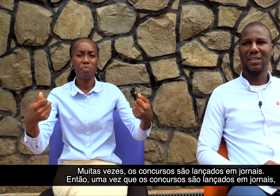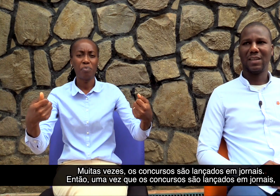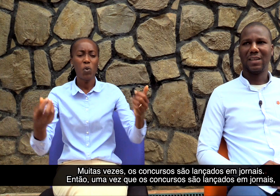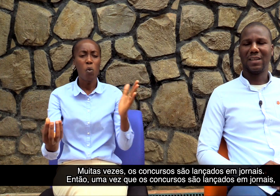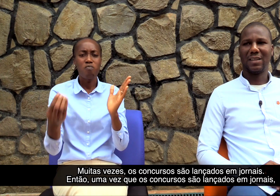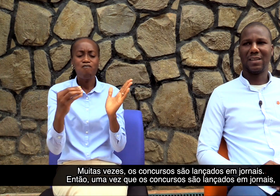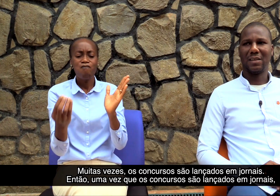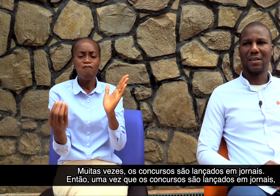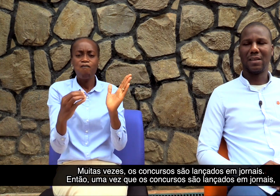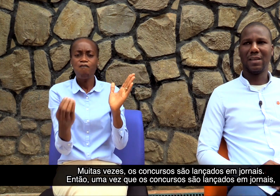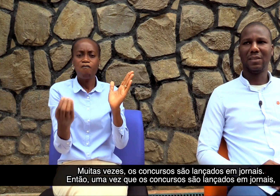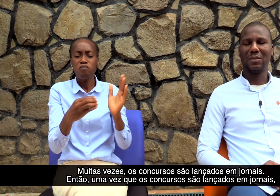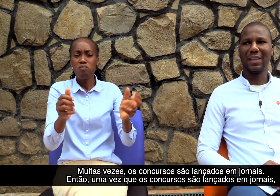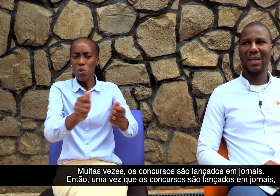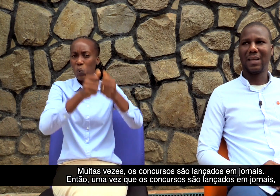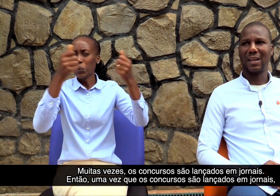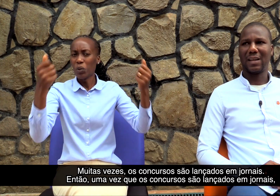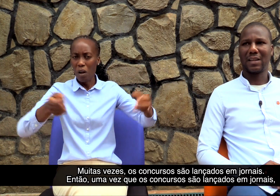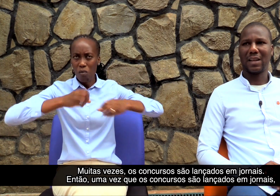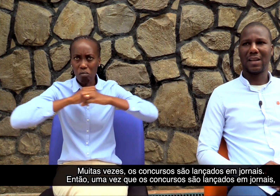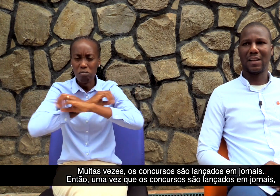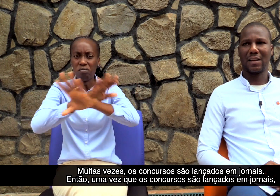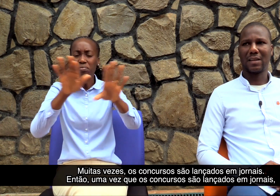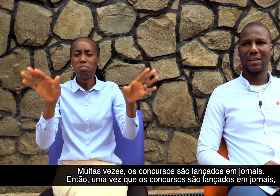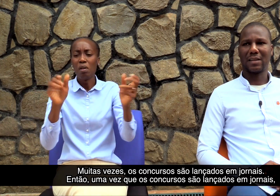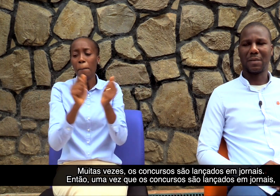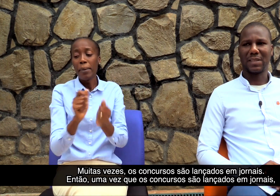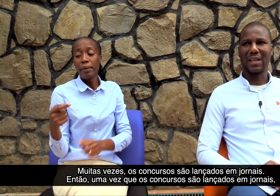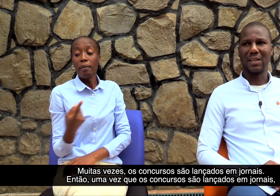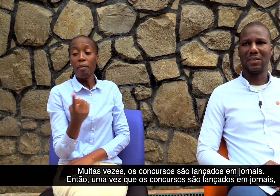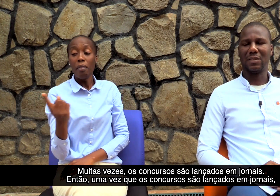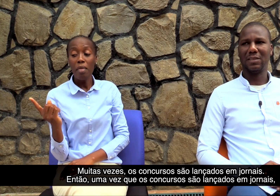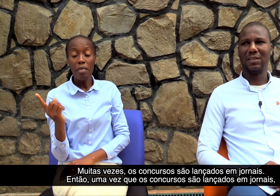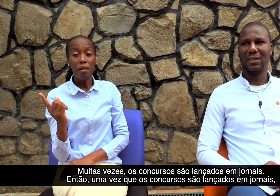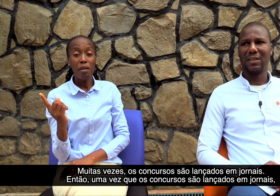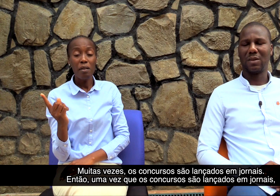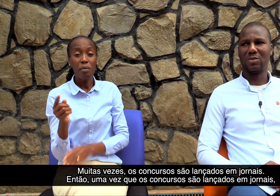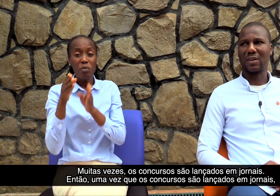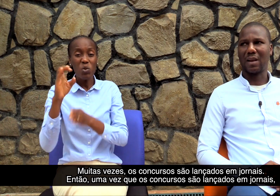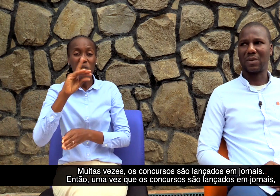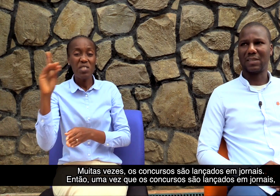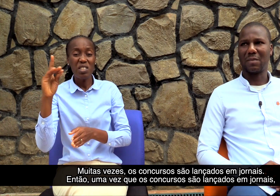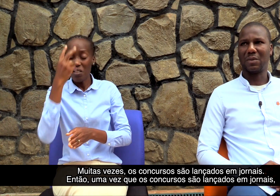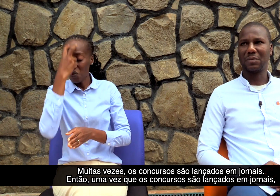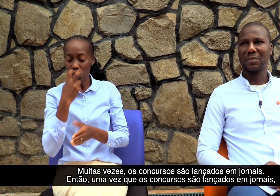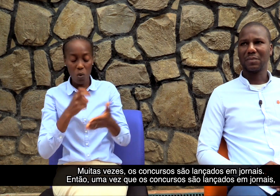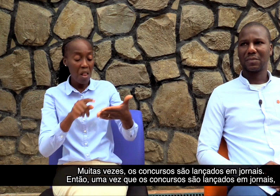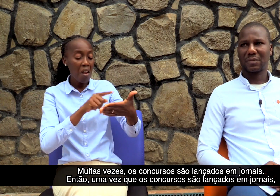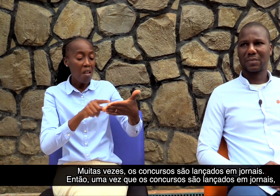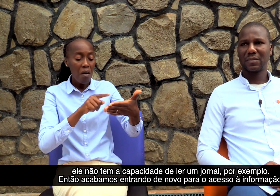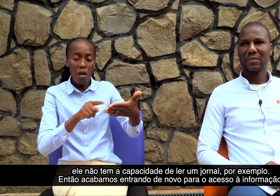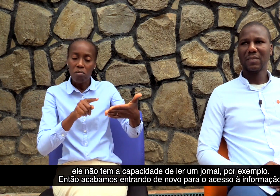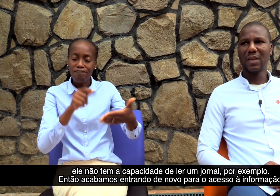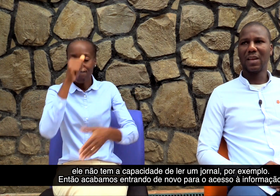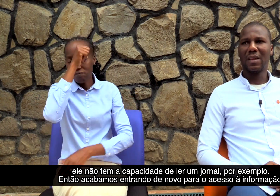jornais, ele não tem aquela capacidade de ler um jornal, por exemplo.